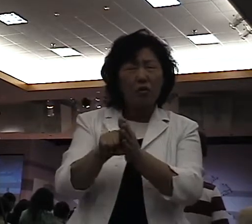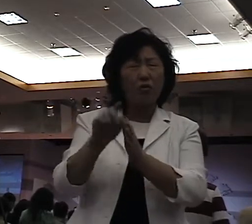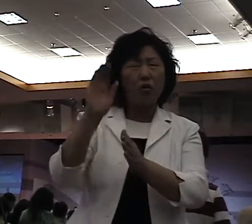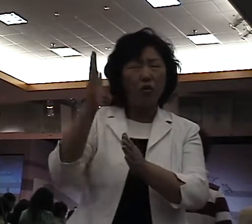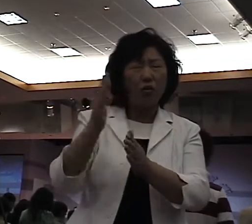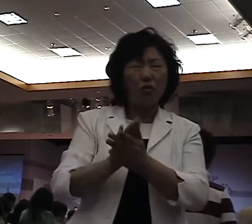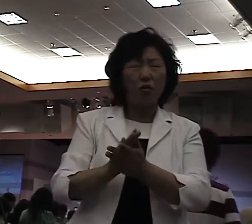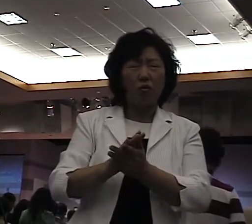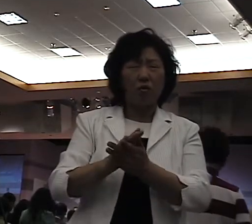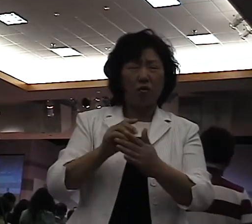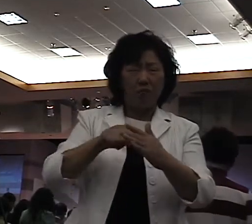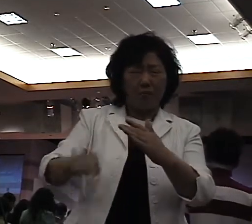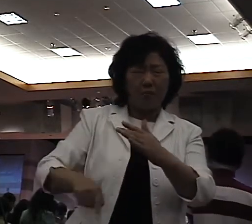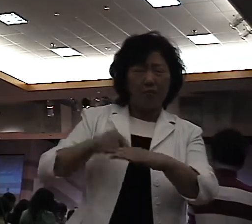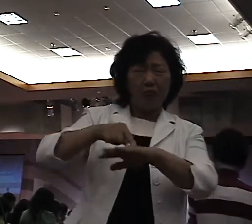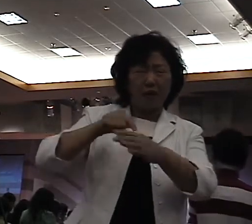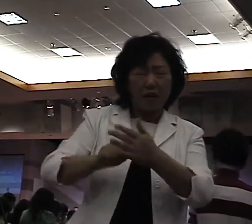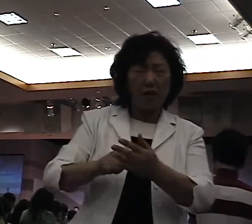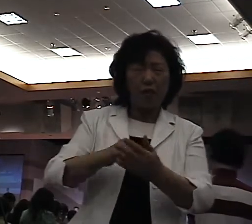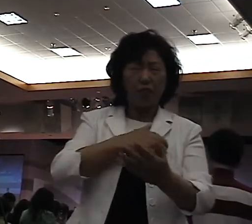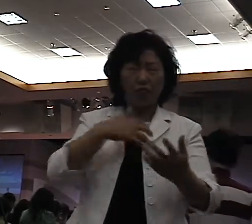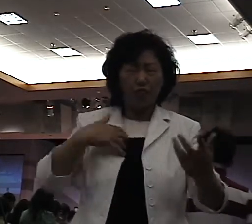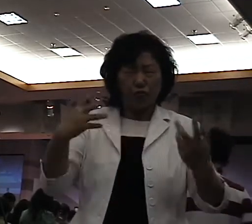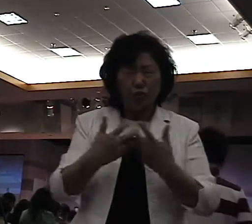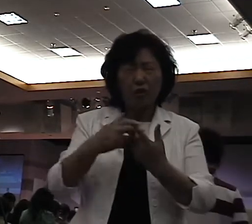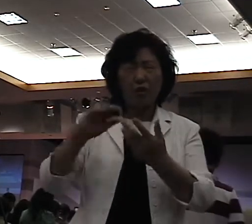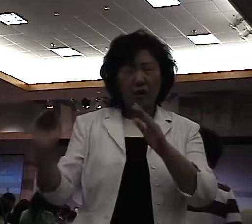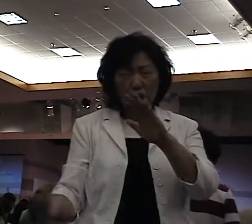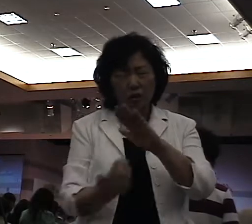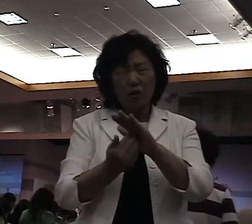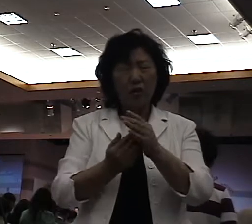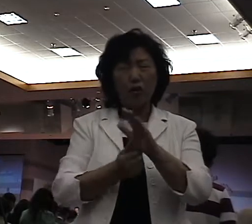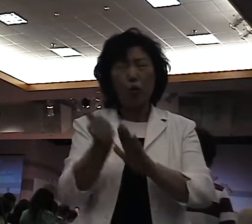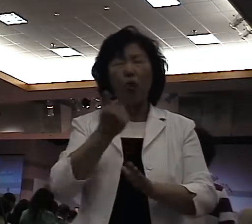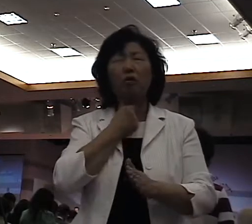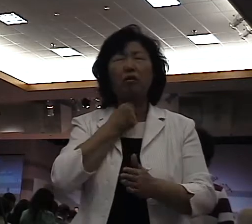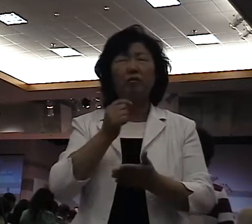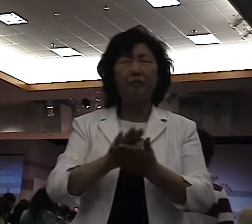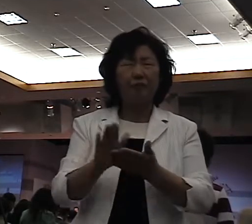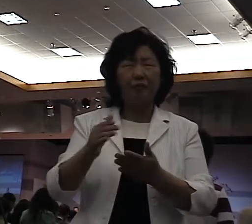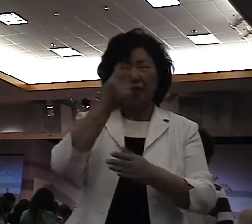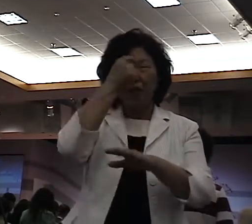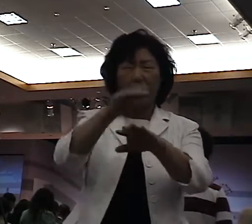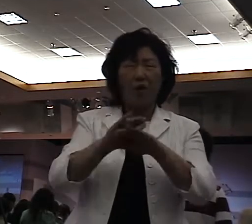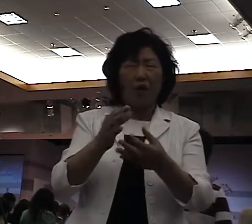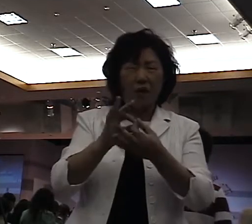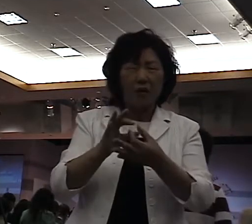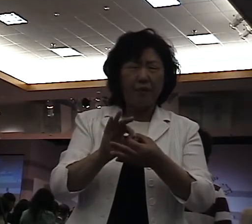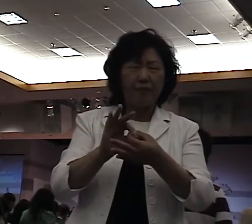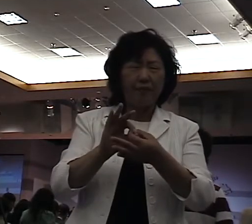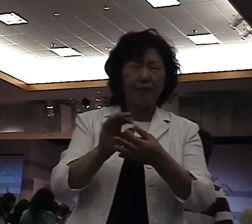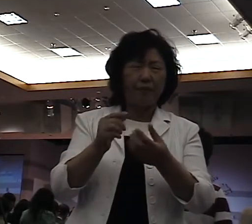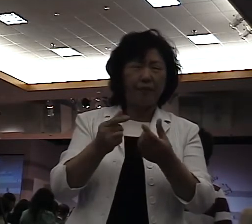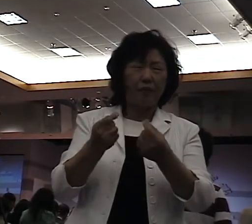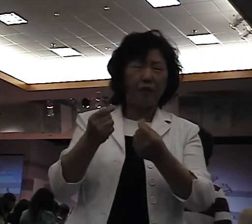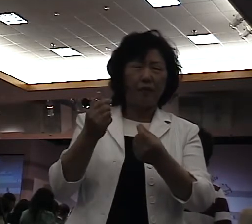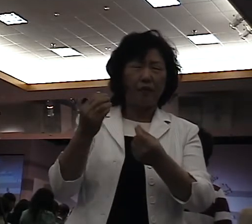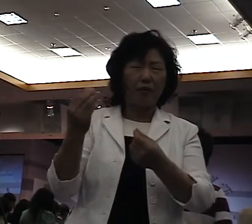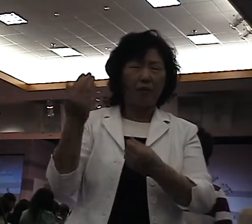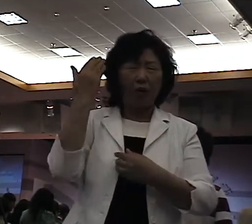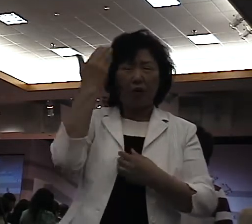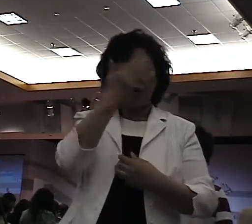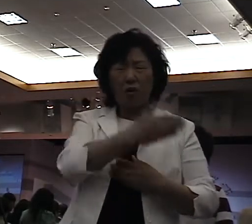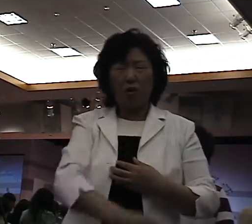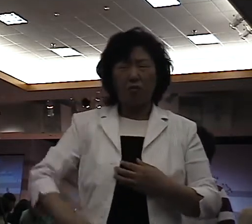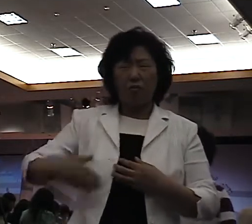안에 풍성히 이루어지기를 소원합니다. 예배를 통하여 생수와 같은 은혜가 넘치사 영육간의 모든 질병에 치료함